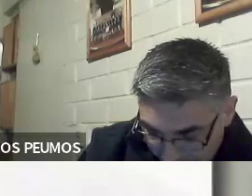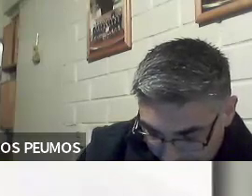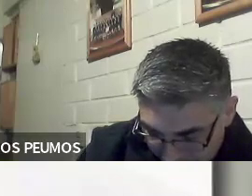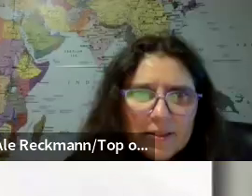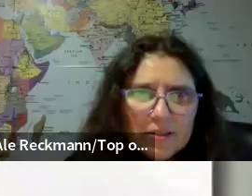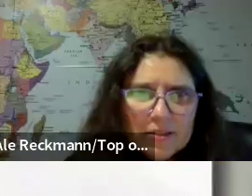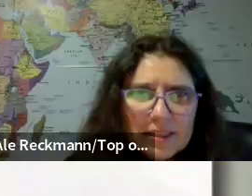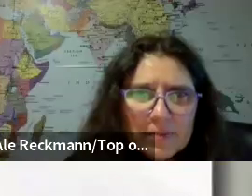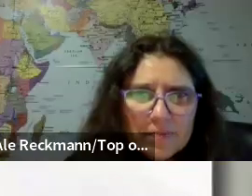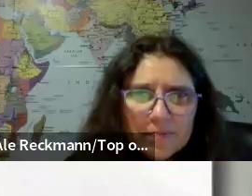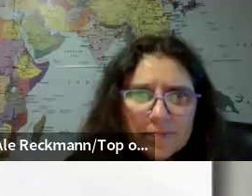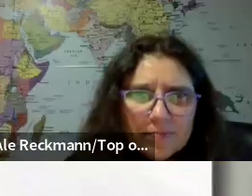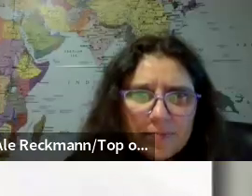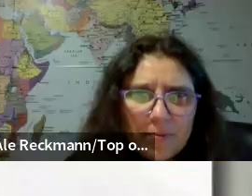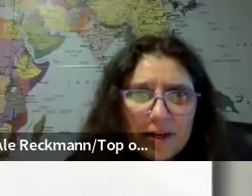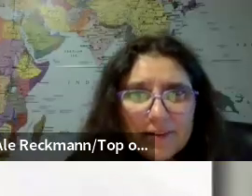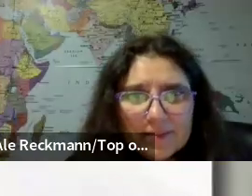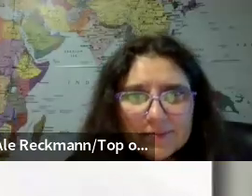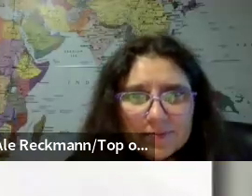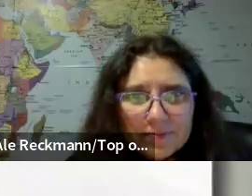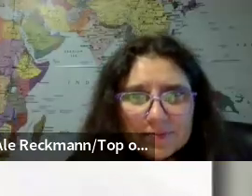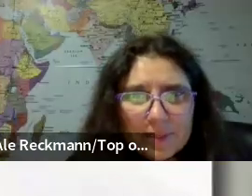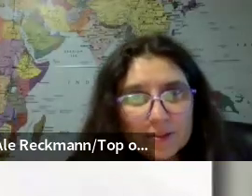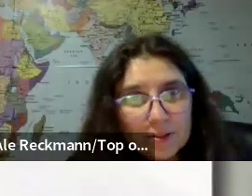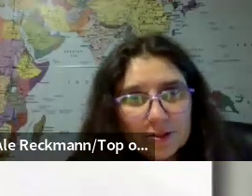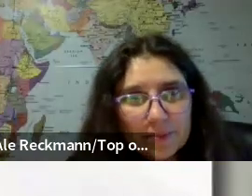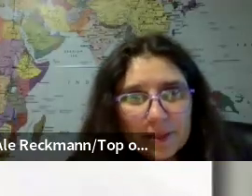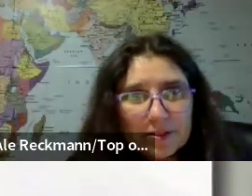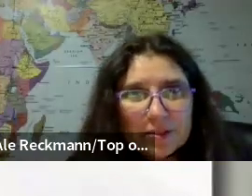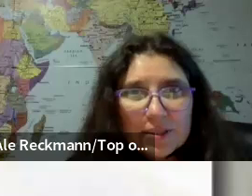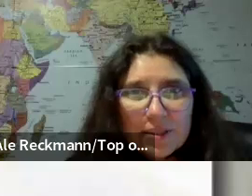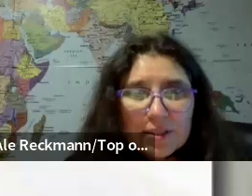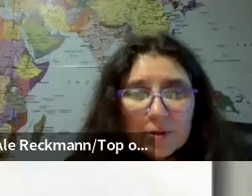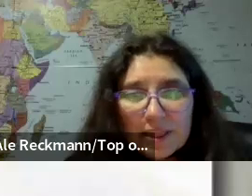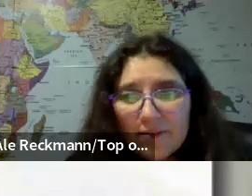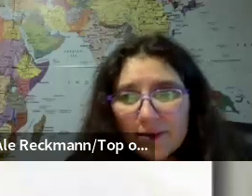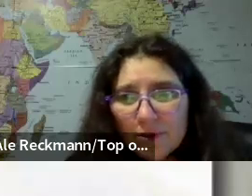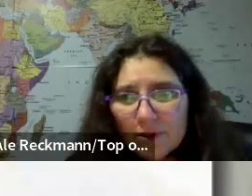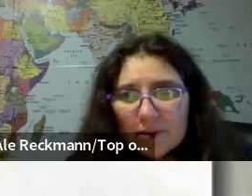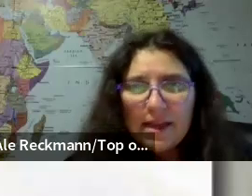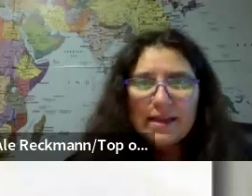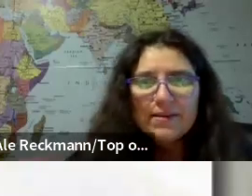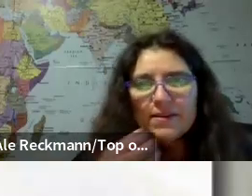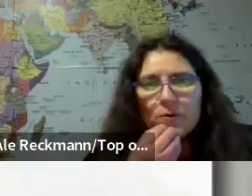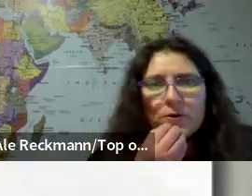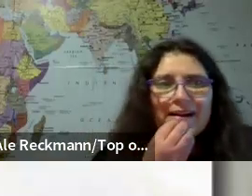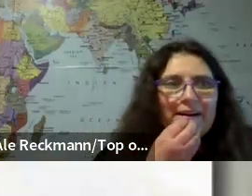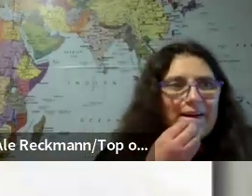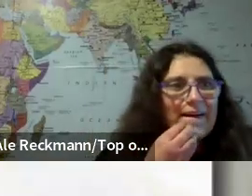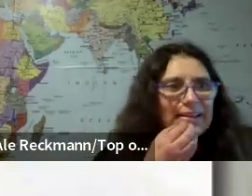Ya. Entonces, vamos a ver estos otros espacios. Porque ya vimos ahí. ¿Qué ocurre acá?